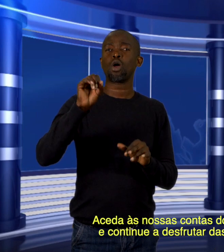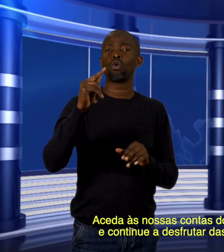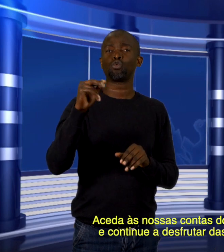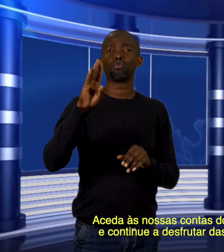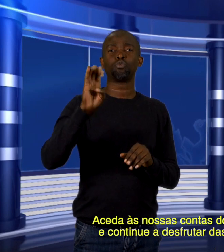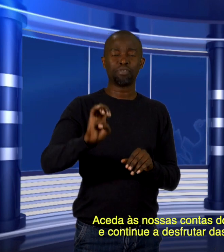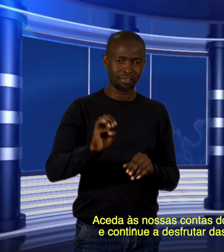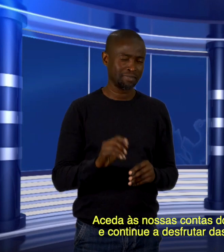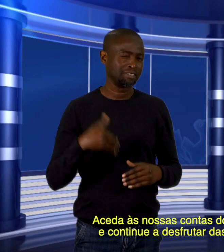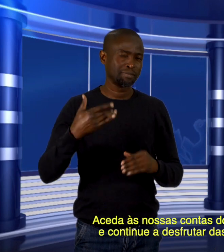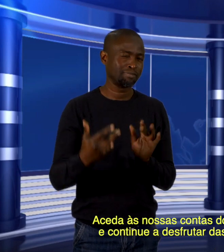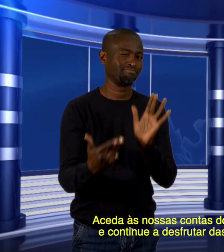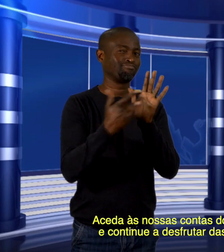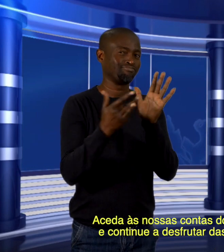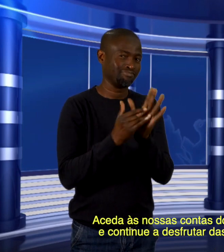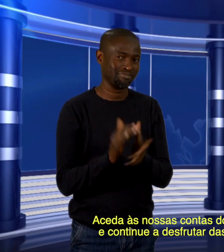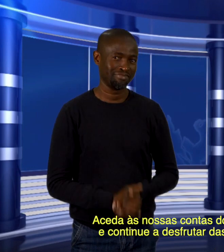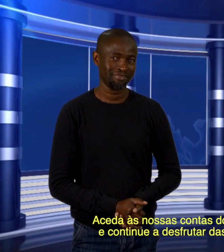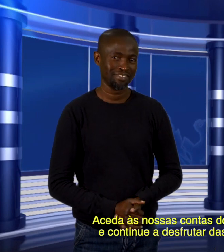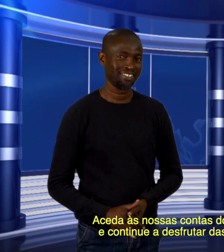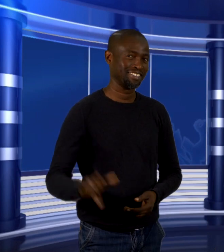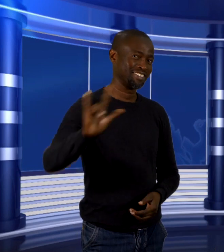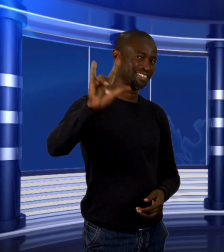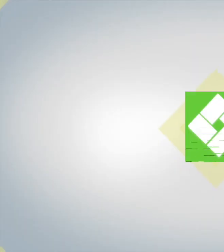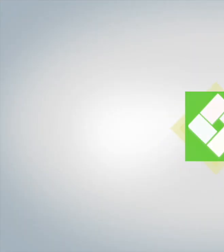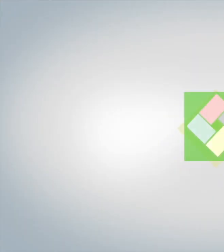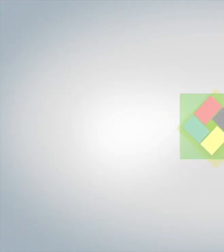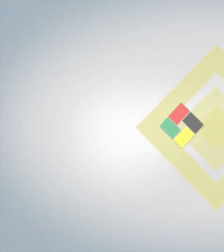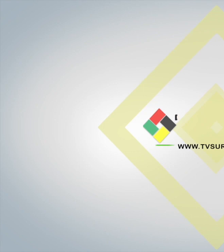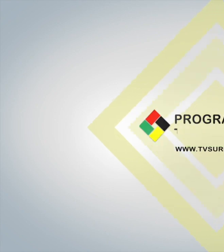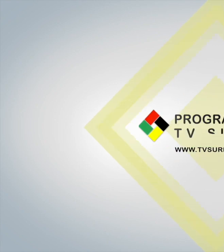YouTube e continue a desfrutar das nossas publicações.